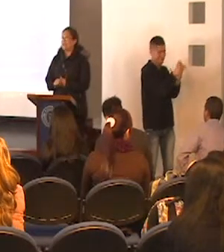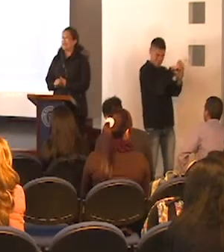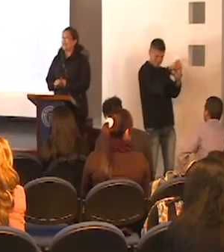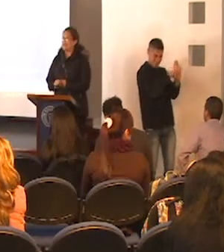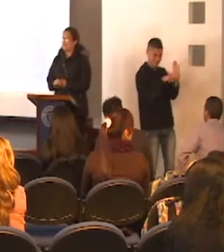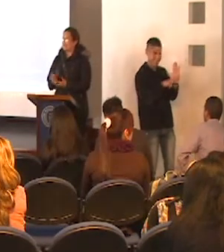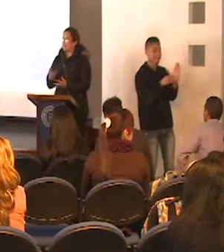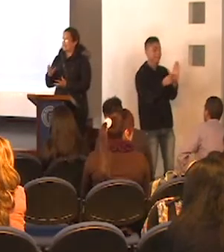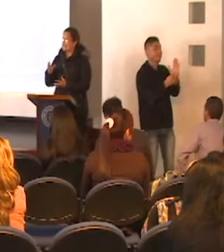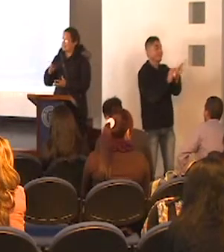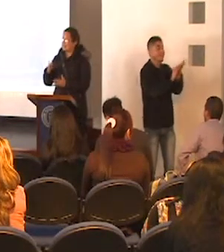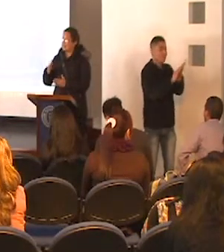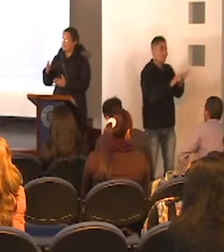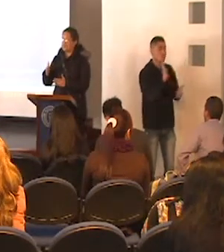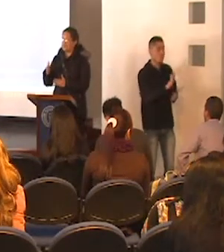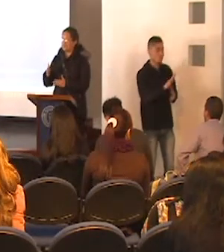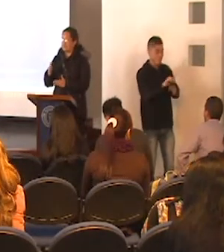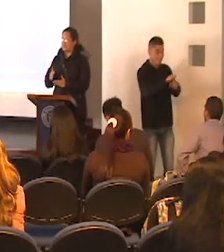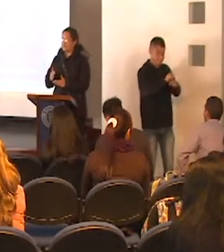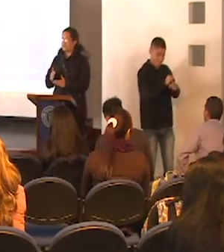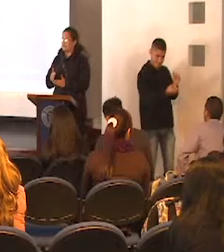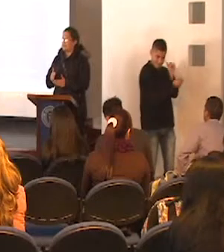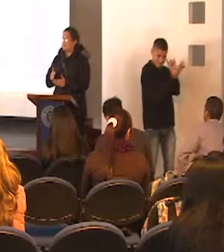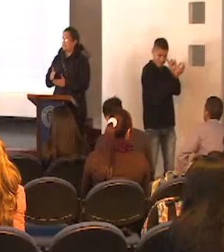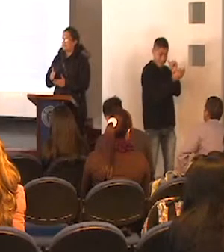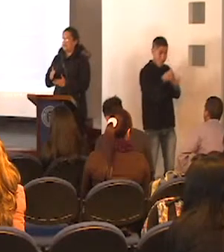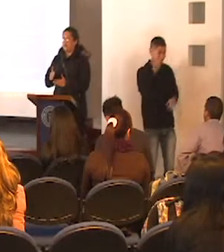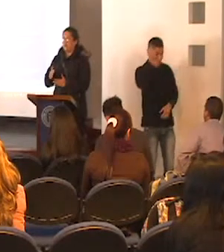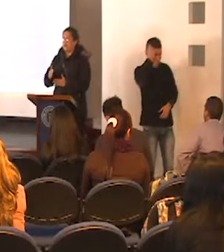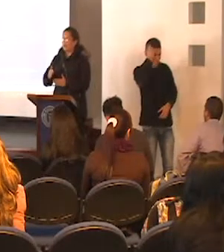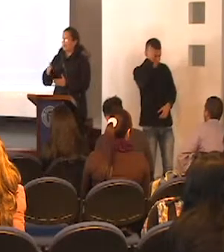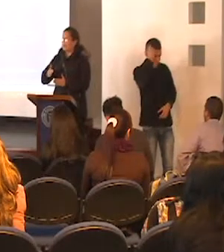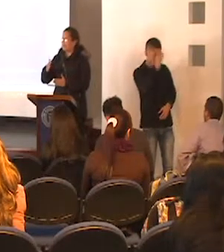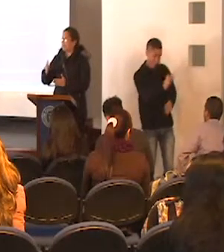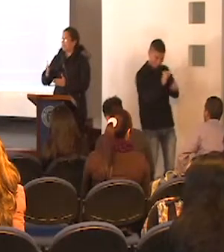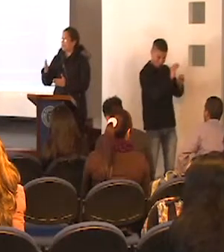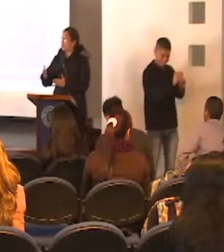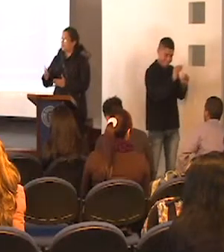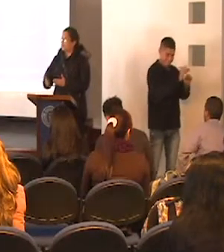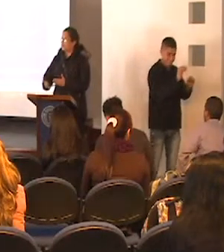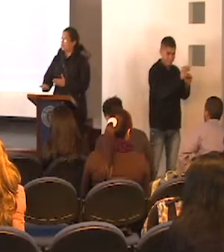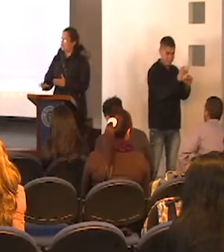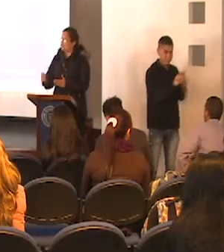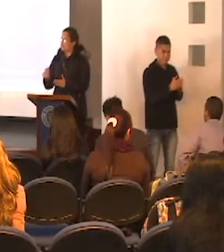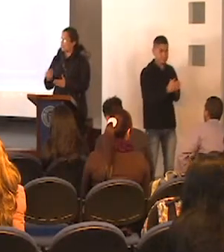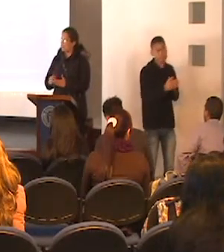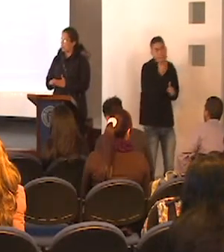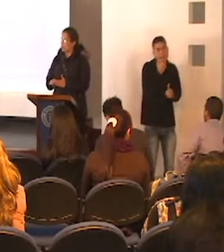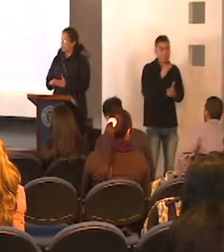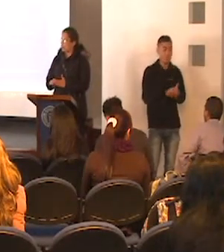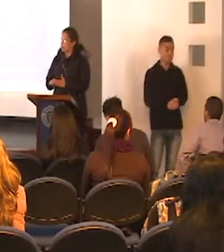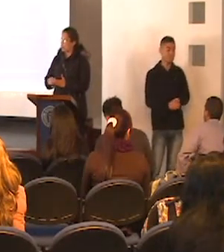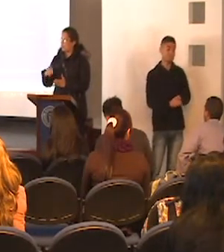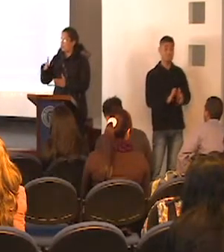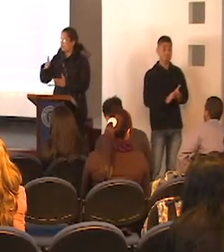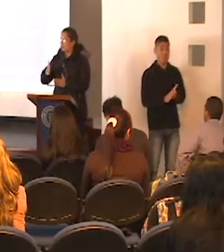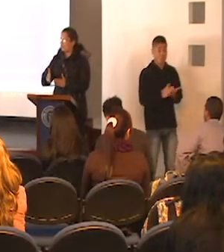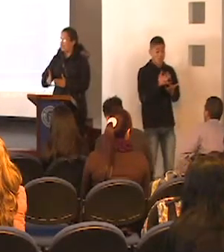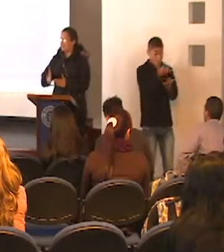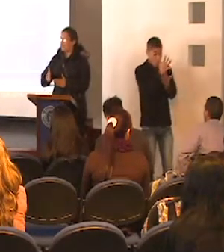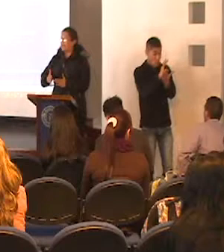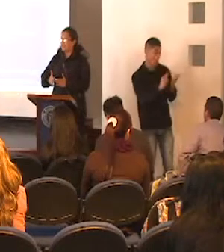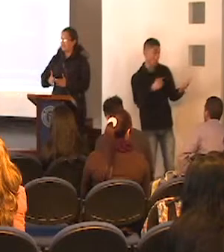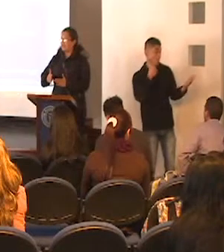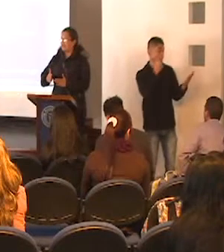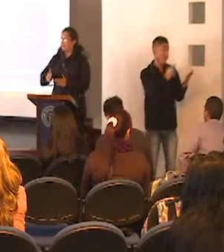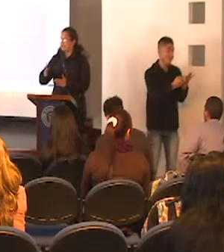ciertas prácticas pedagógicas que estaban teniendo los maestros, de no le reporto notas hasta que no me traiga el diagnóstico,